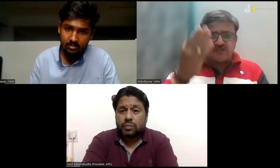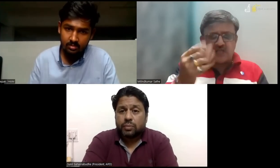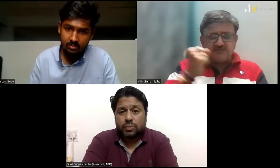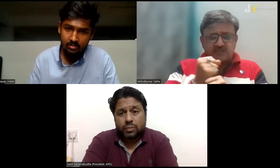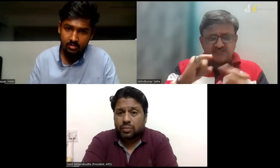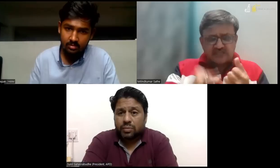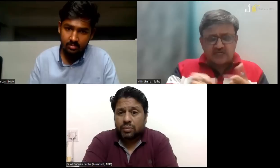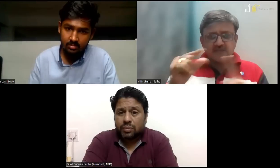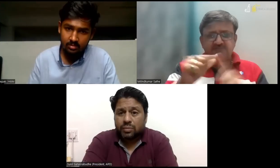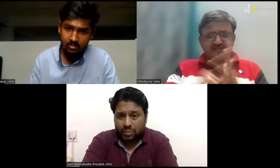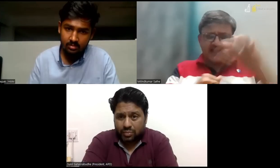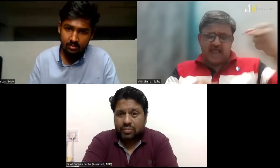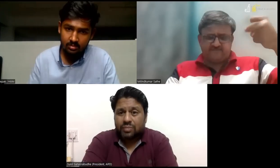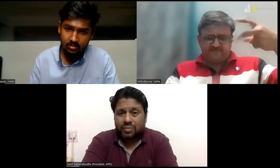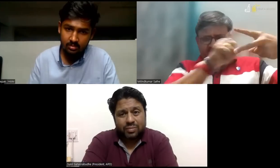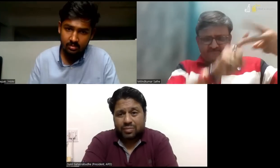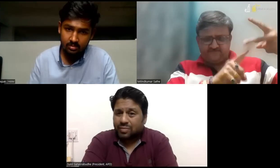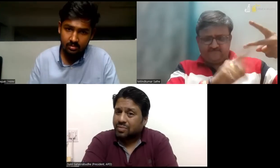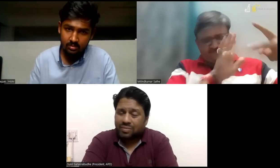ऐसे कपड़े में नाखून होते हैं वो काटे जाते